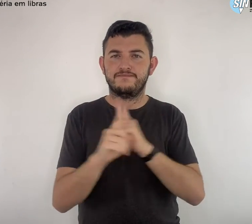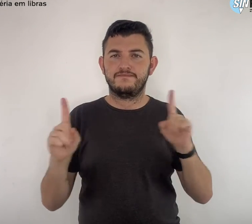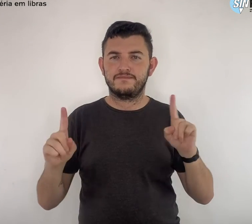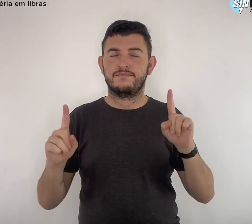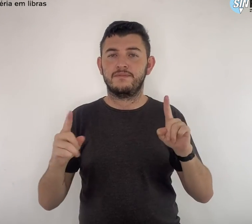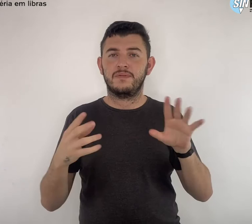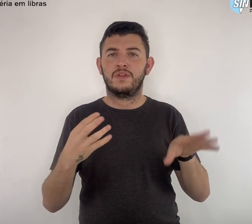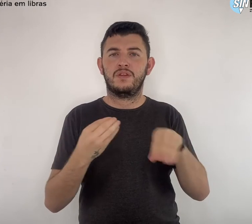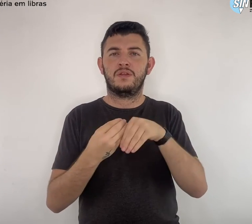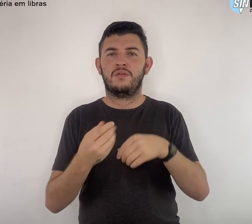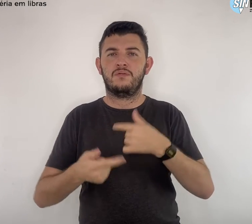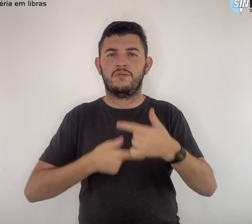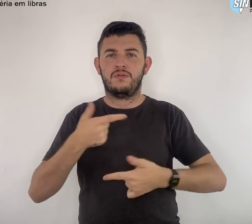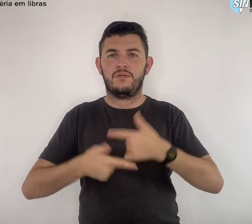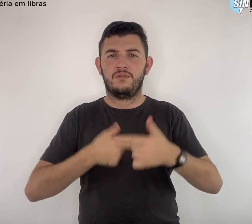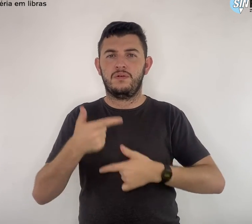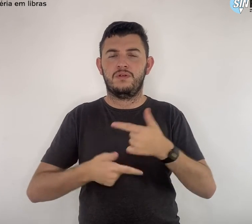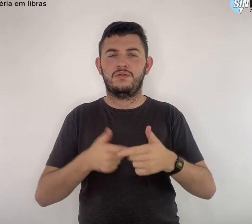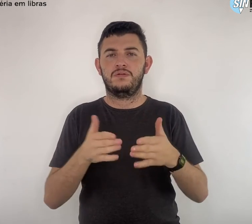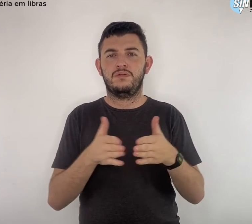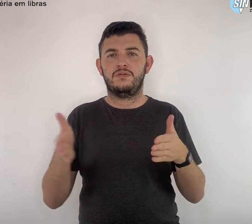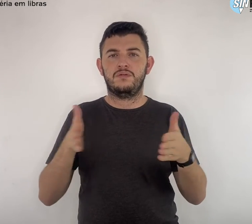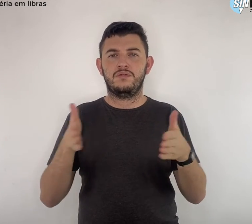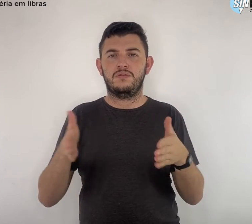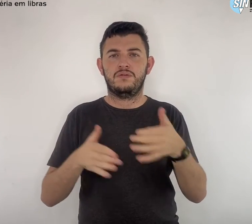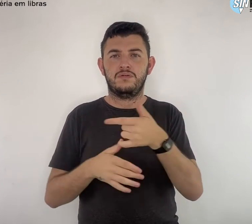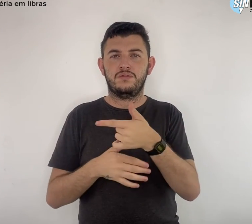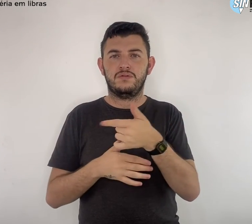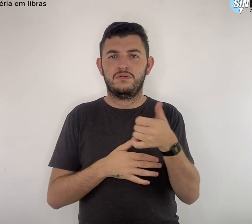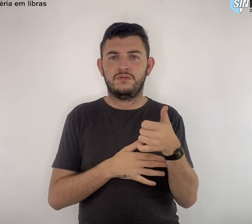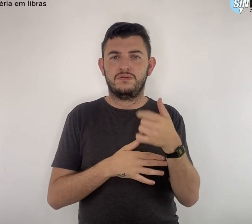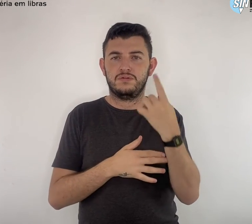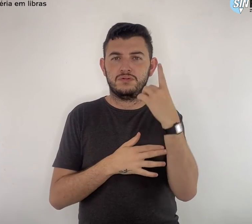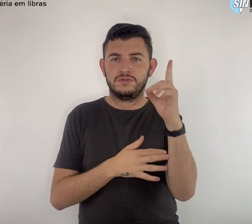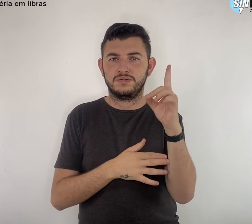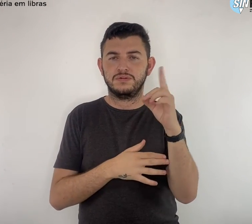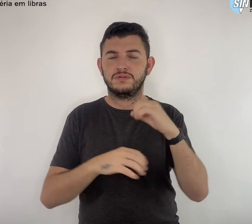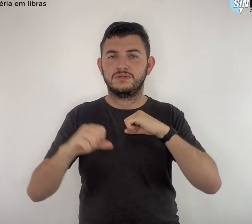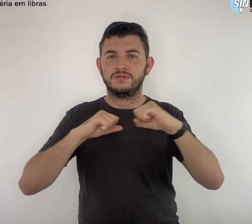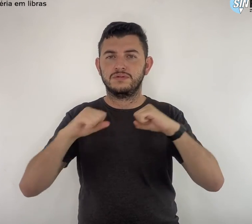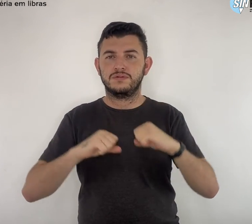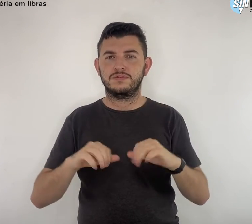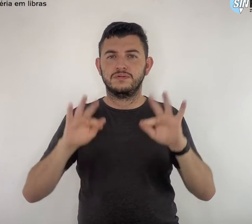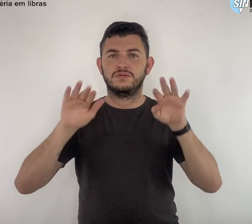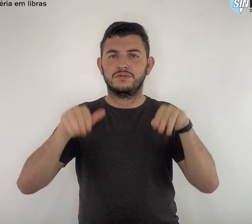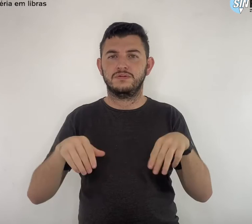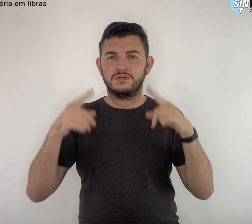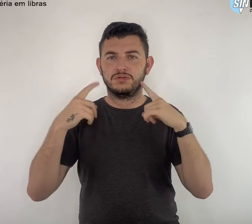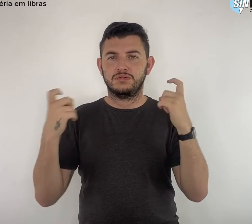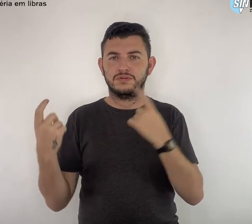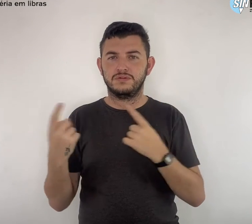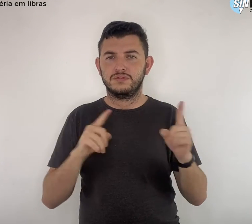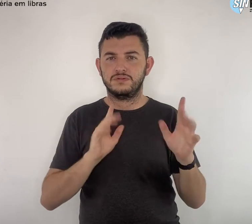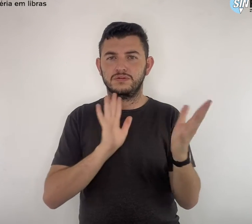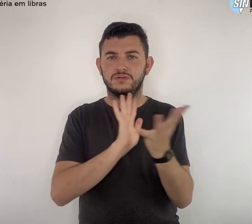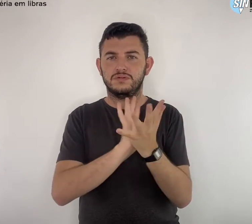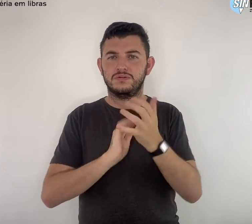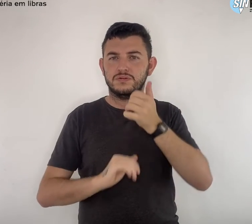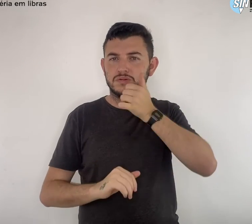Mulher e integrou as ações dos 21 dias de ativismo pelo fim da violência contra